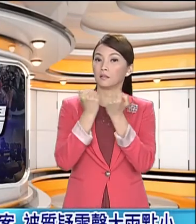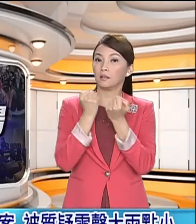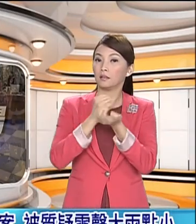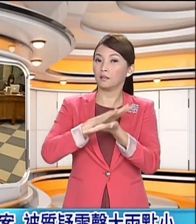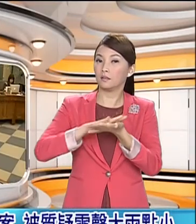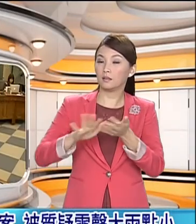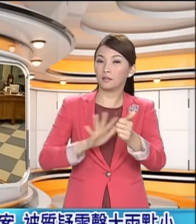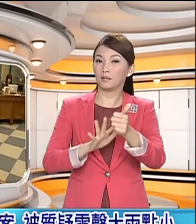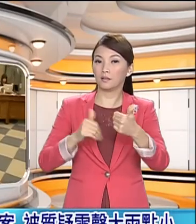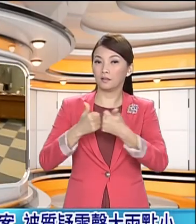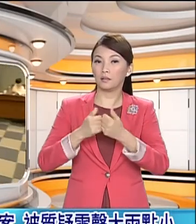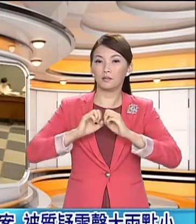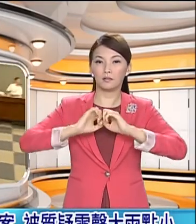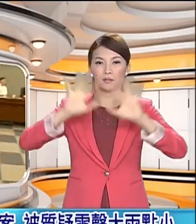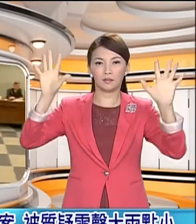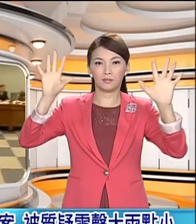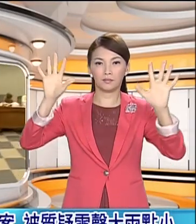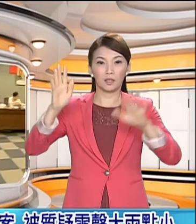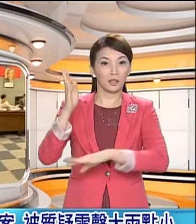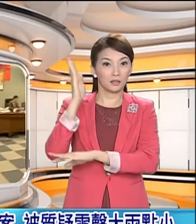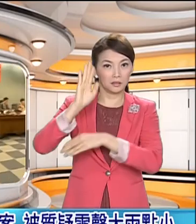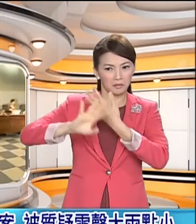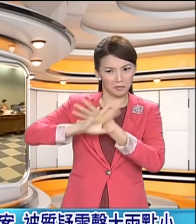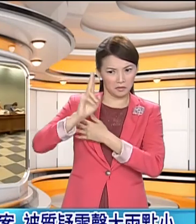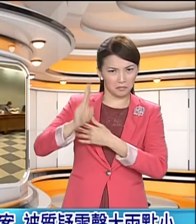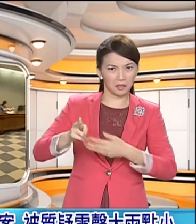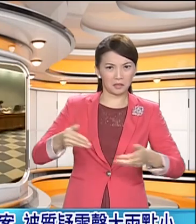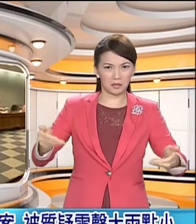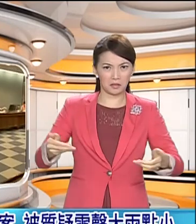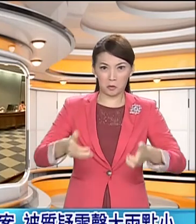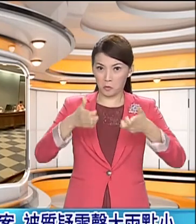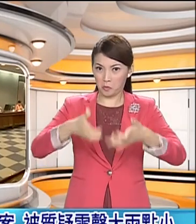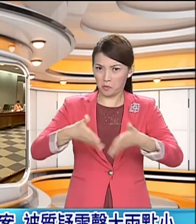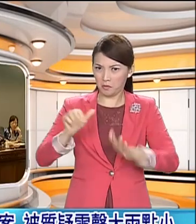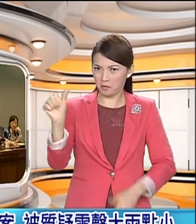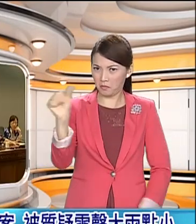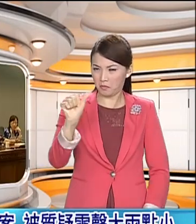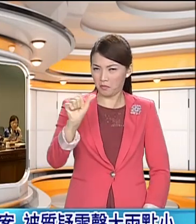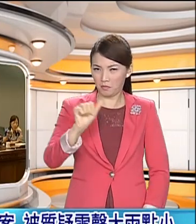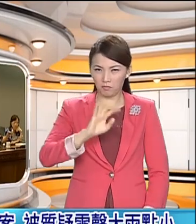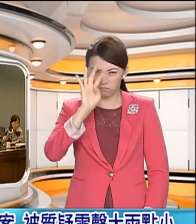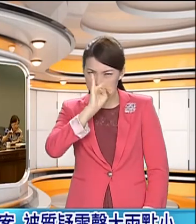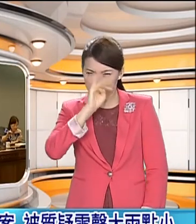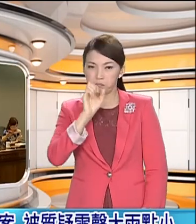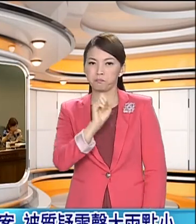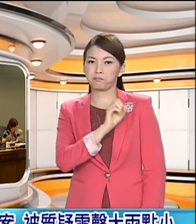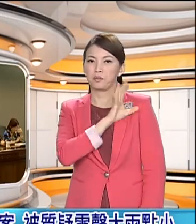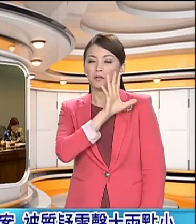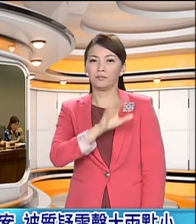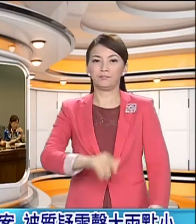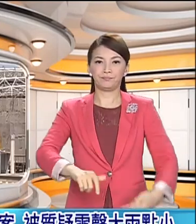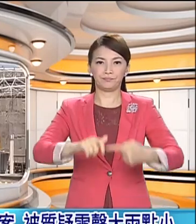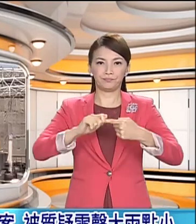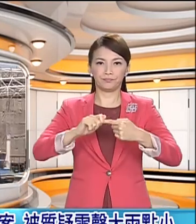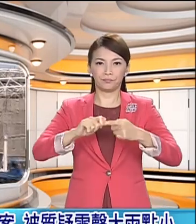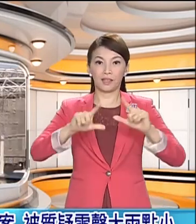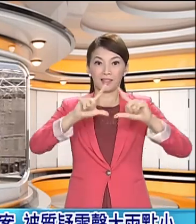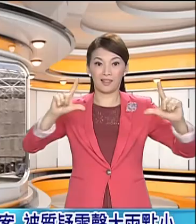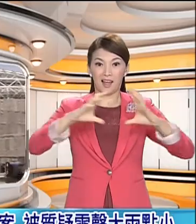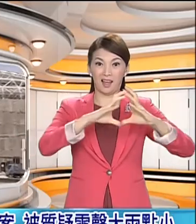政透明委员会宣布了5大案的调查结案，备受争议的大巨蛋案